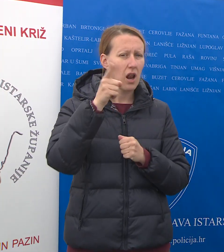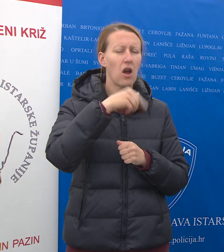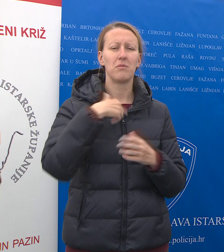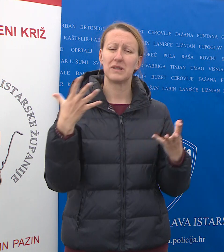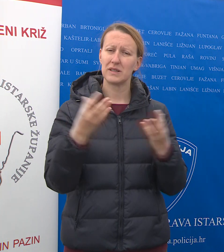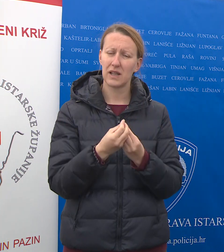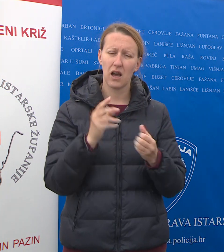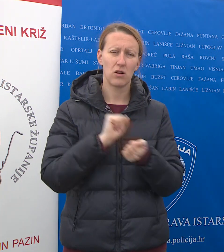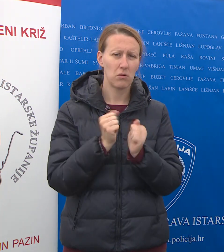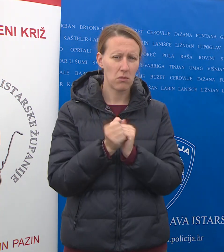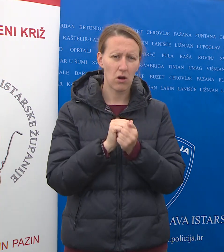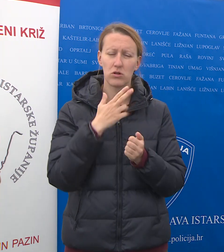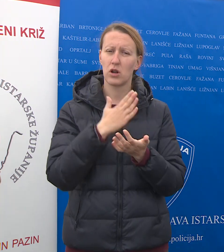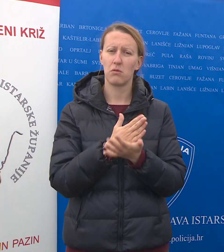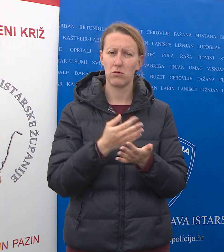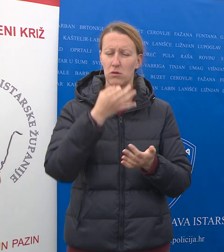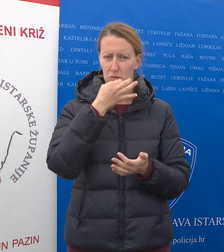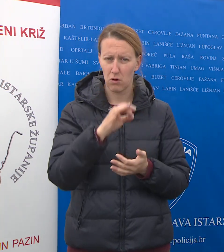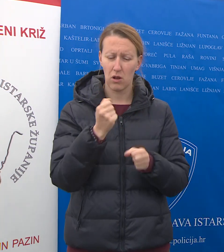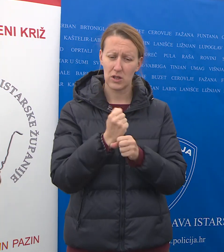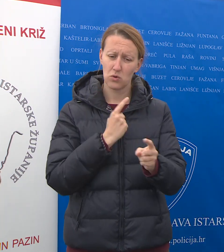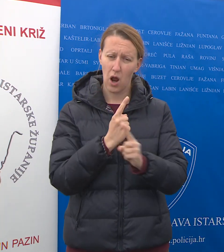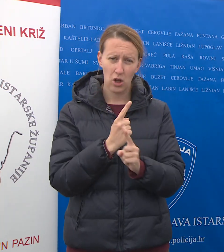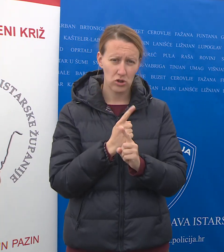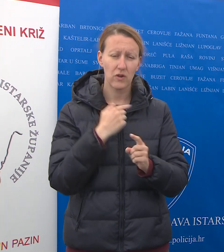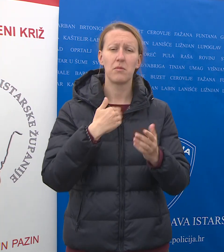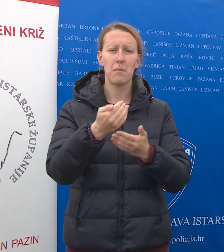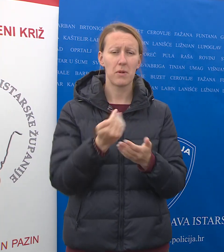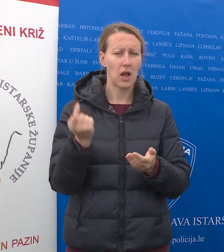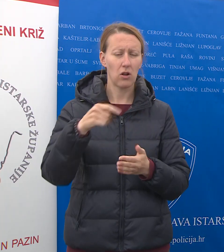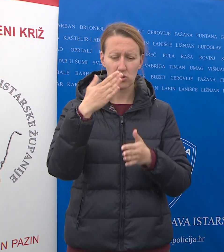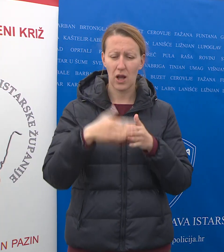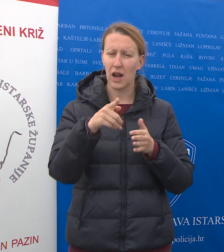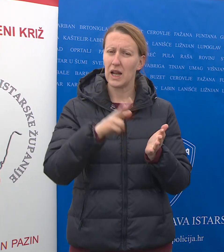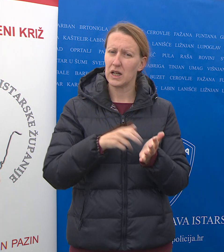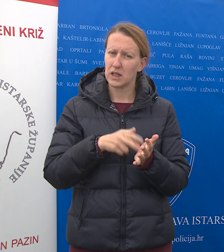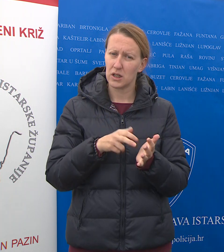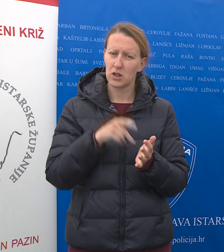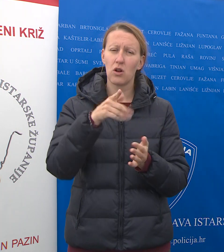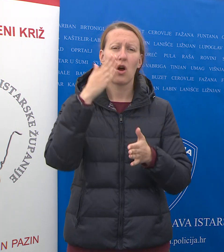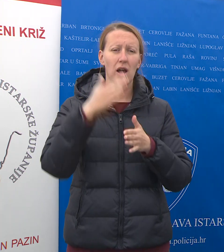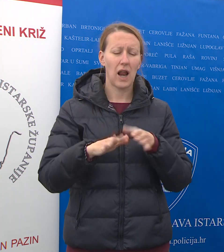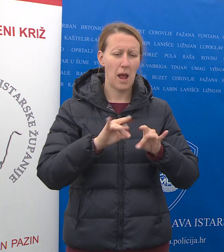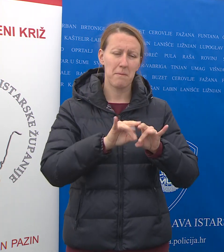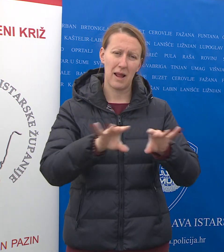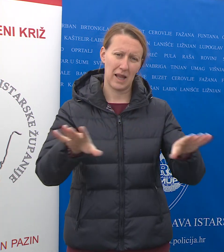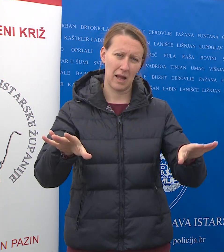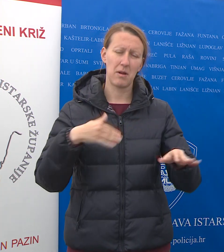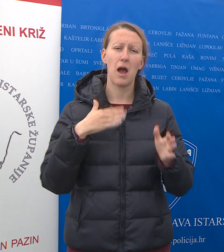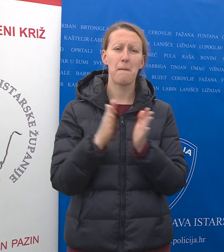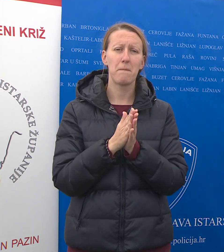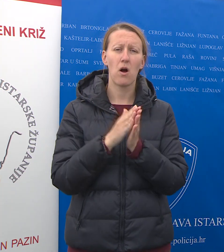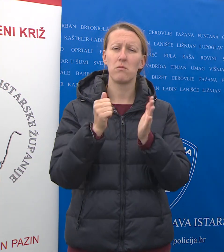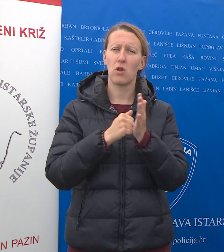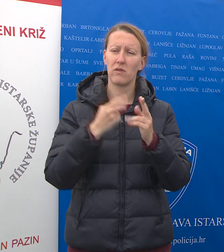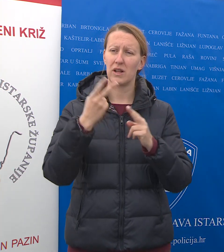njemu sudjelujemo i što budemo bolje surađivali, mi ćemo prije doći na kraj te trke, a to je kraj pandemije. I ja molim